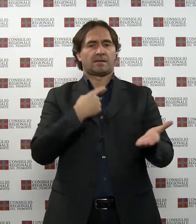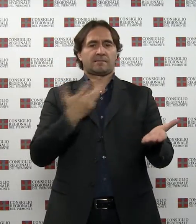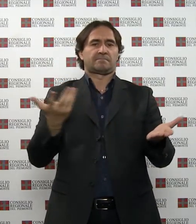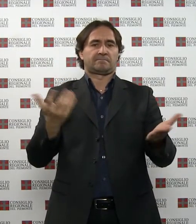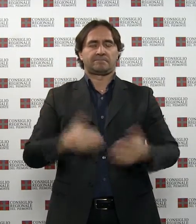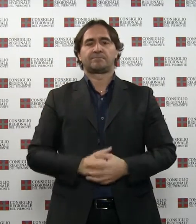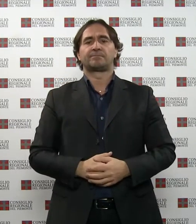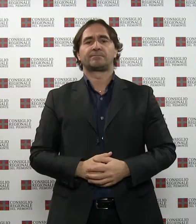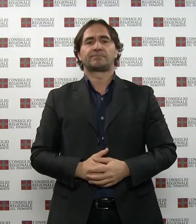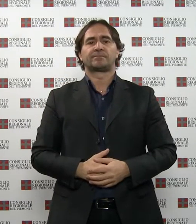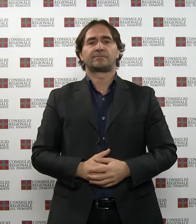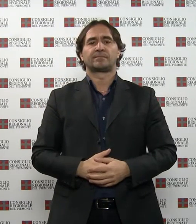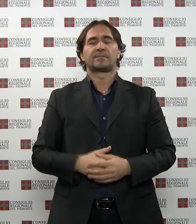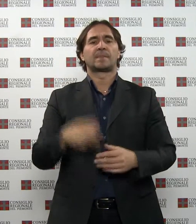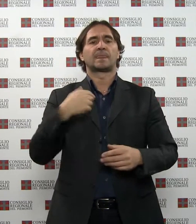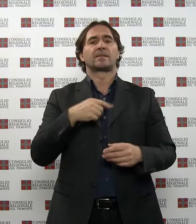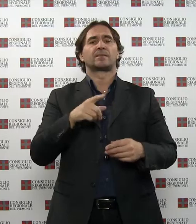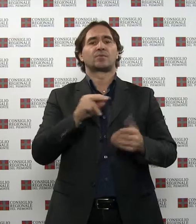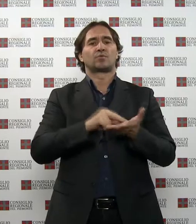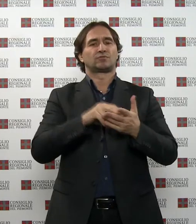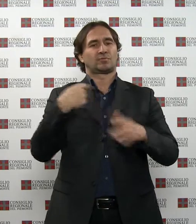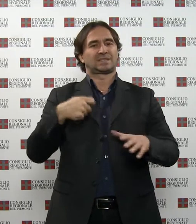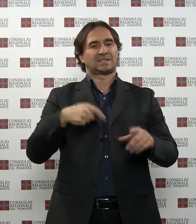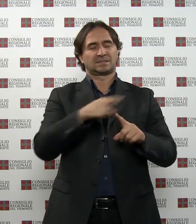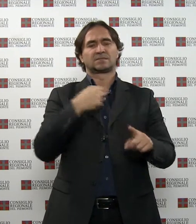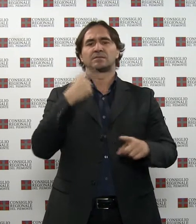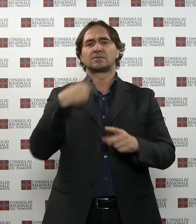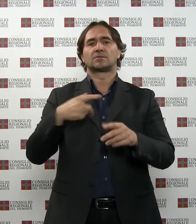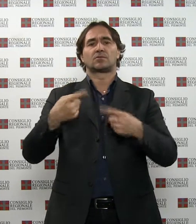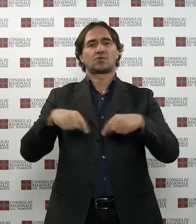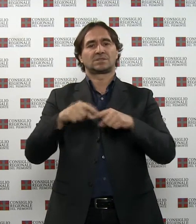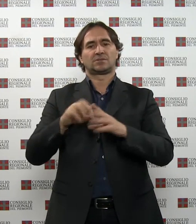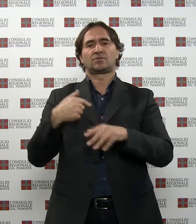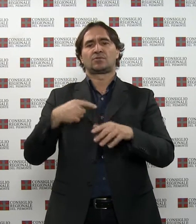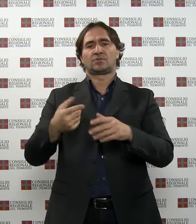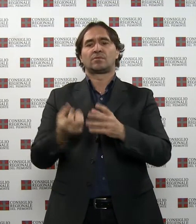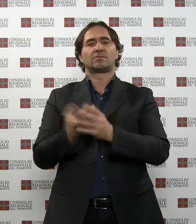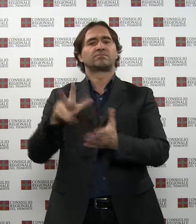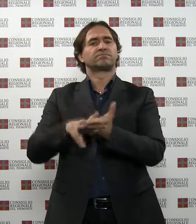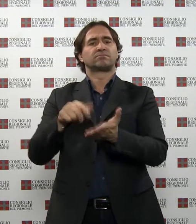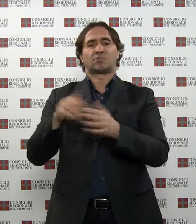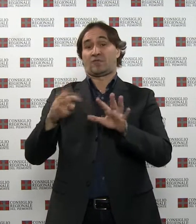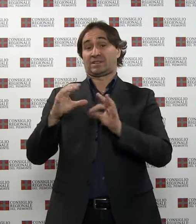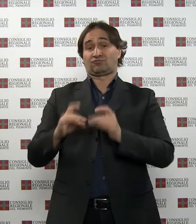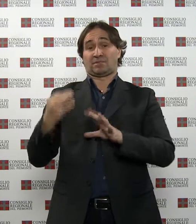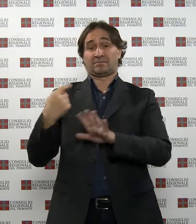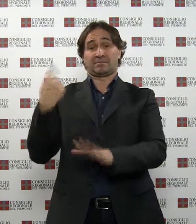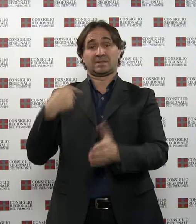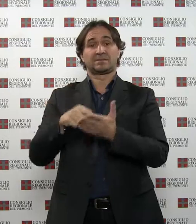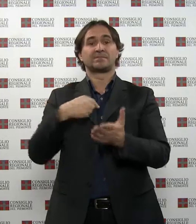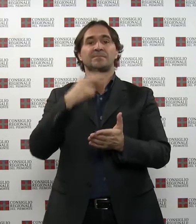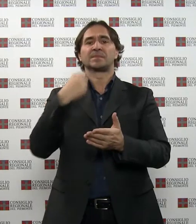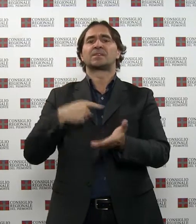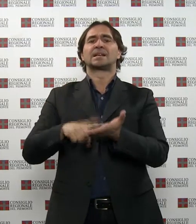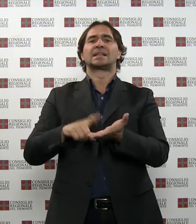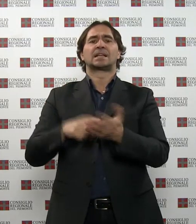Su proposta dell'Ufficio di Presidenza, il Consiglio regionale ha approvato all'unanimità, nella seduta del 9 dicembre, la delibera che istituisce il Comitato regionale per i